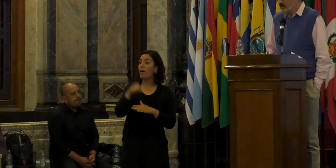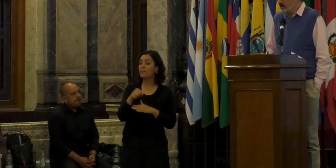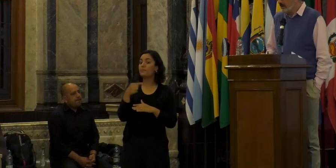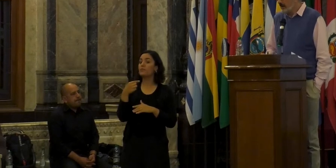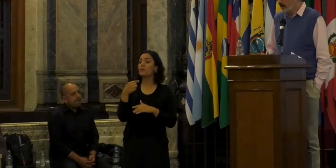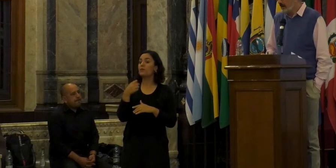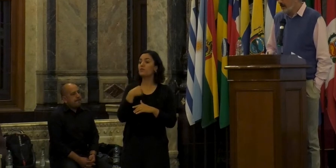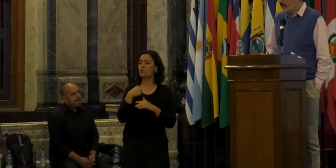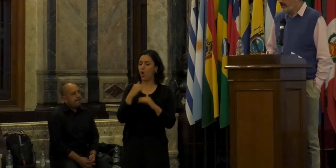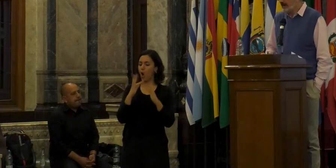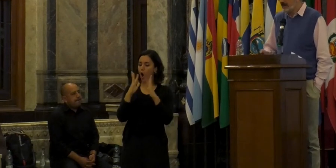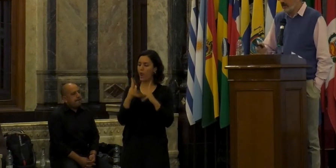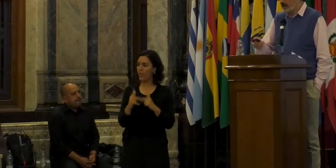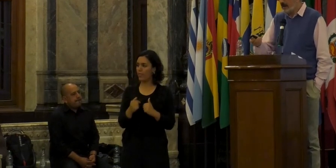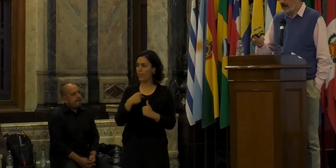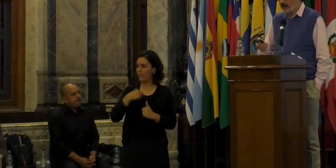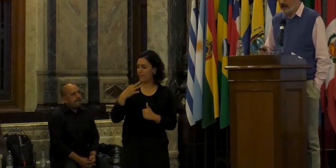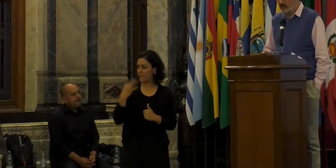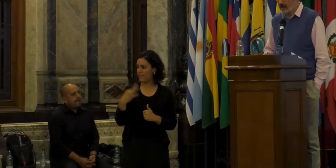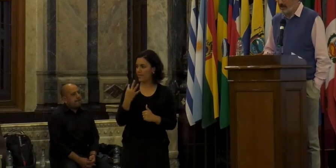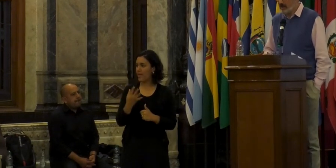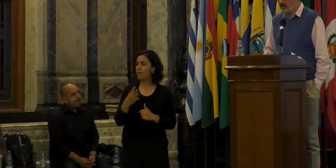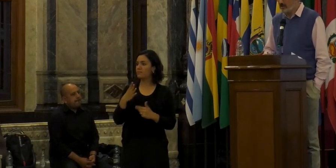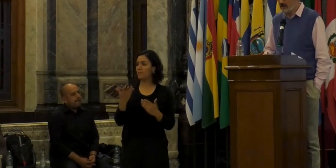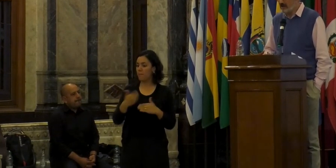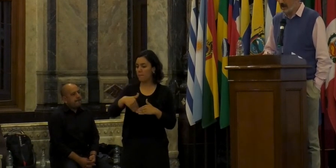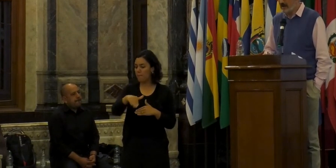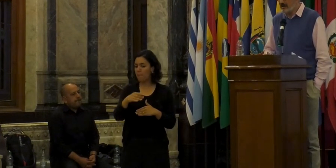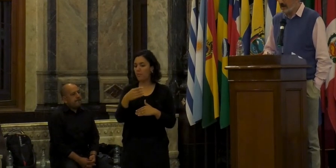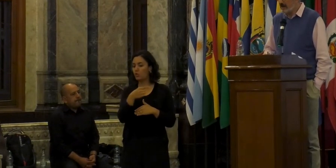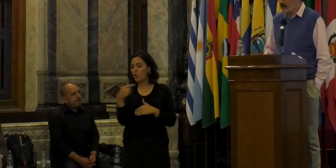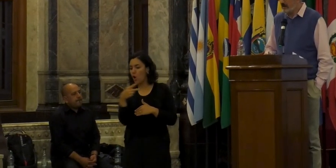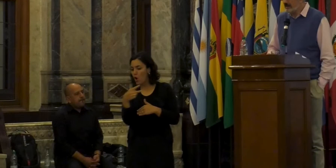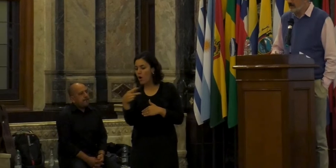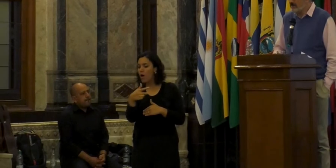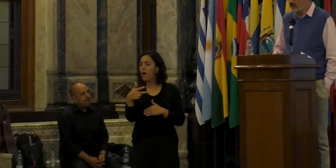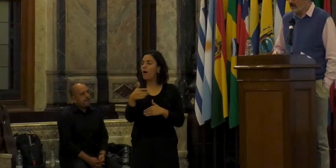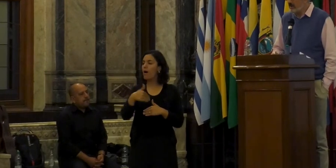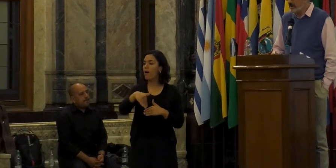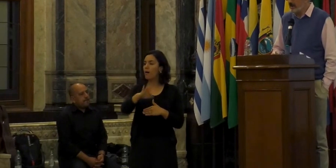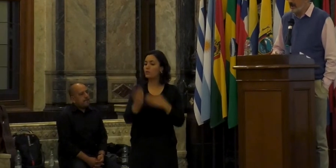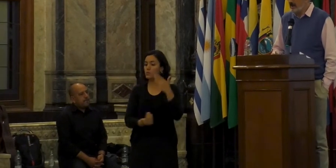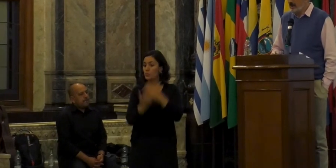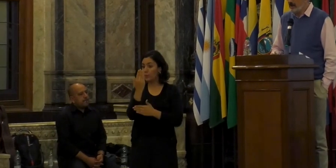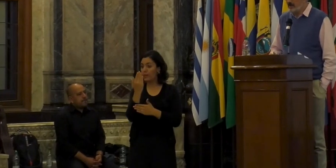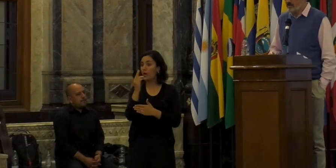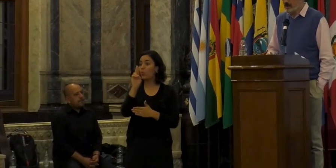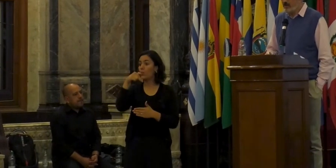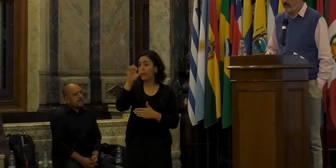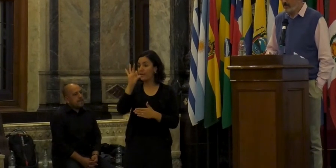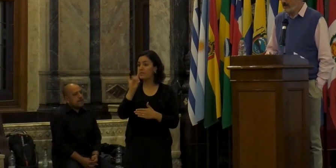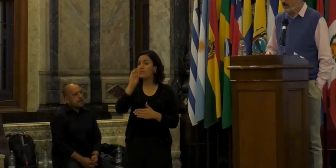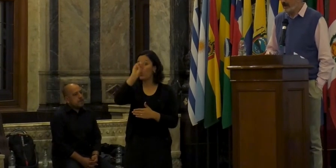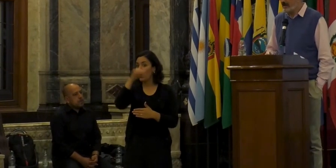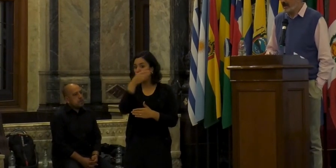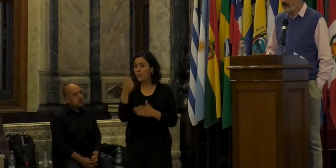habito, que va a estar colgada en el plazo de 2 o 3 semanas en la red, en un sitio de la UNED, y os traigo